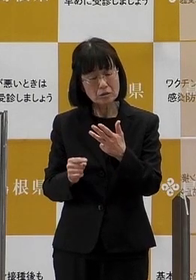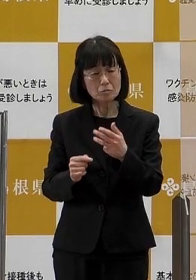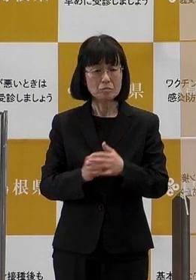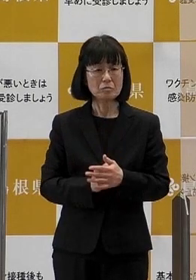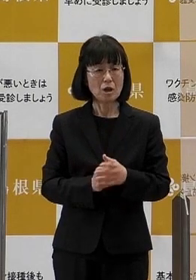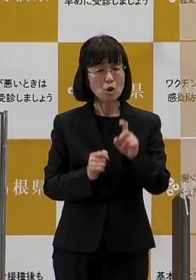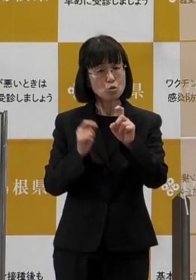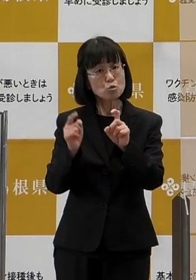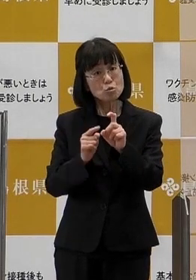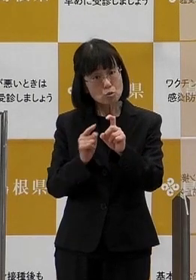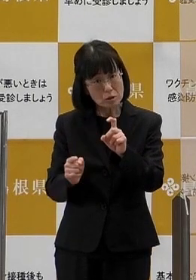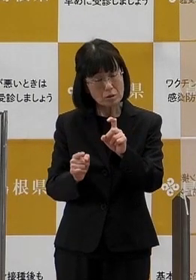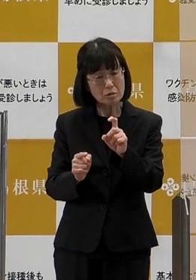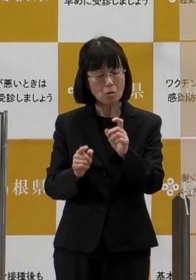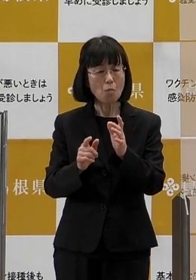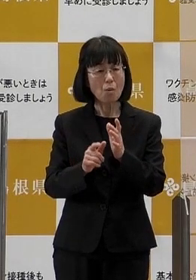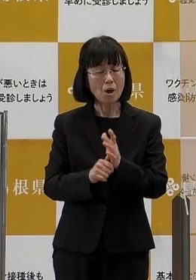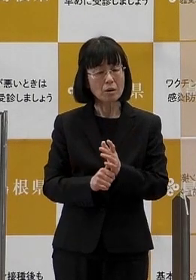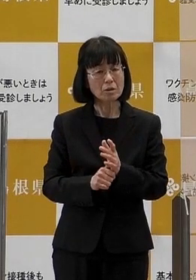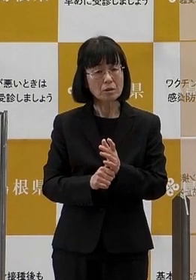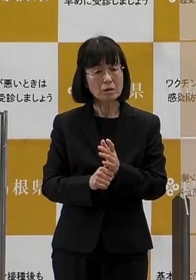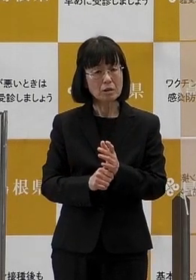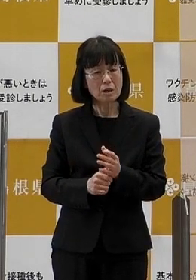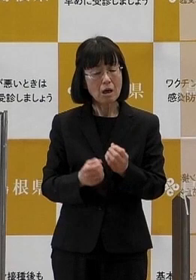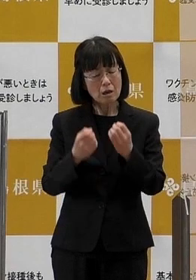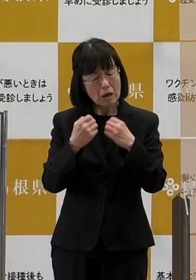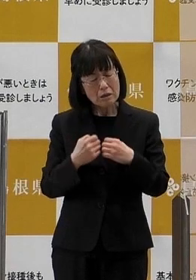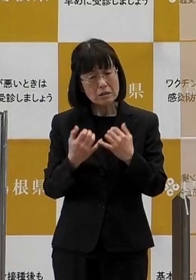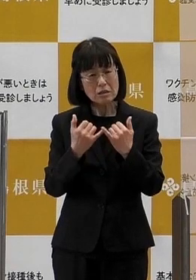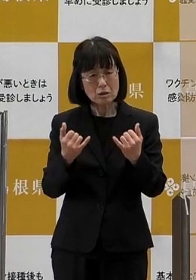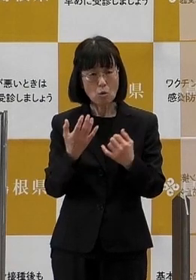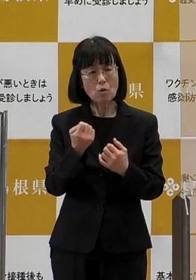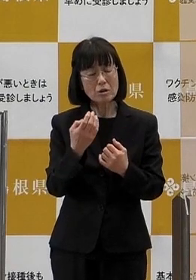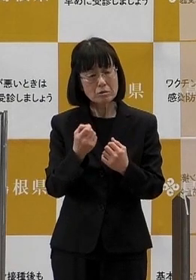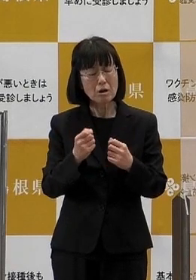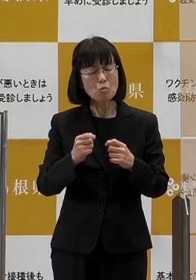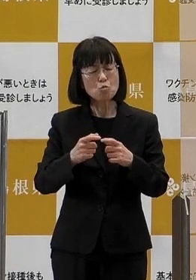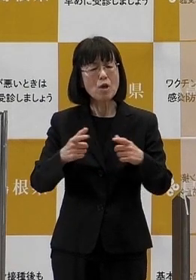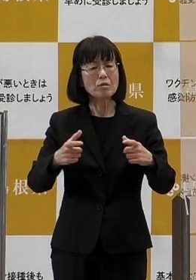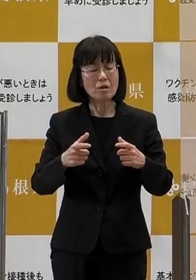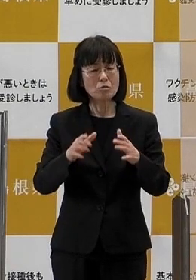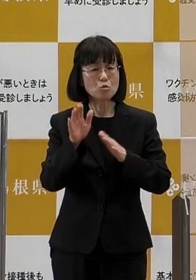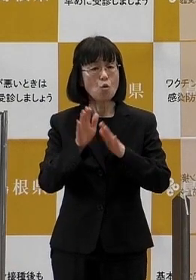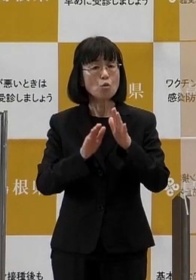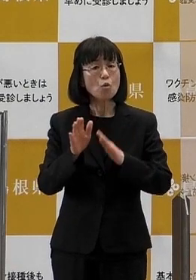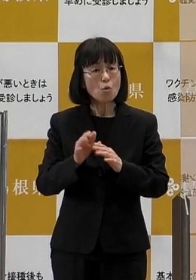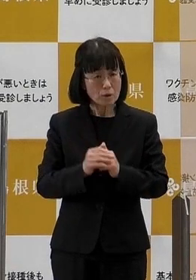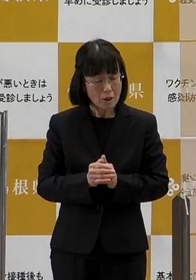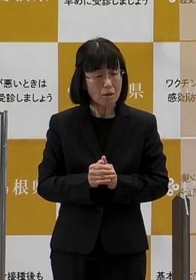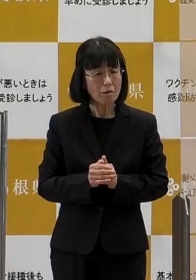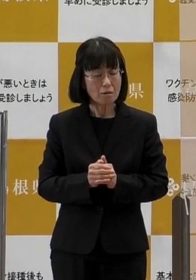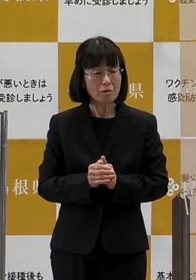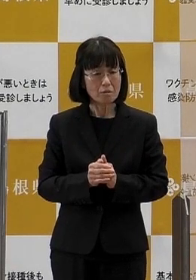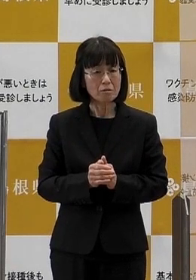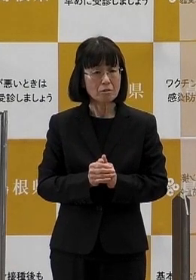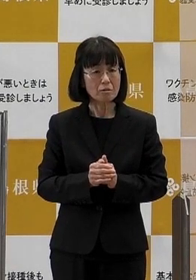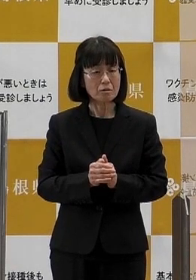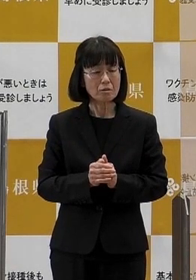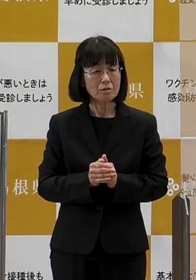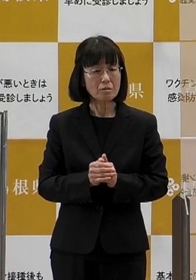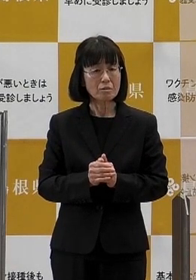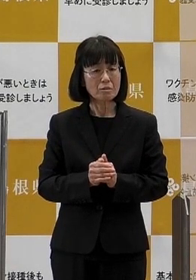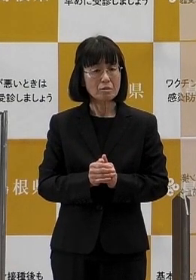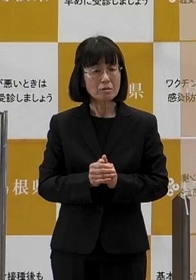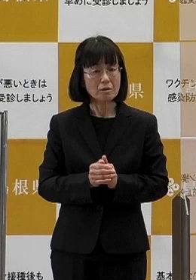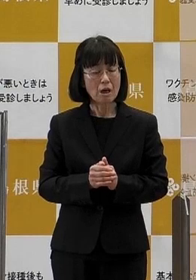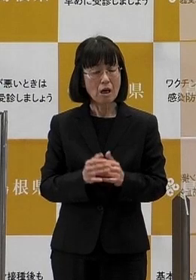12人といようが、こんな感染者が出ていたら、松江の飲食店街に